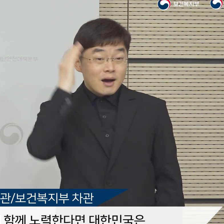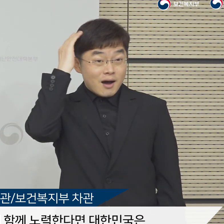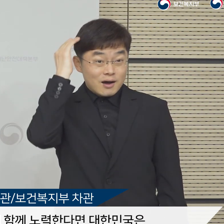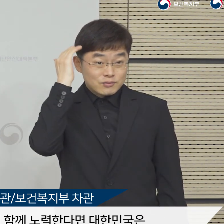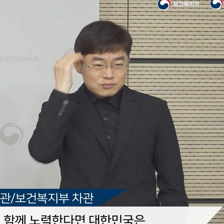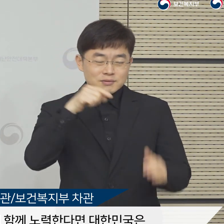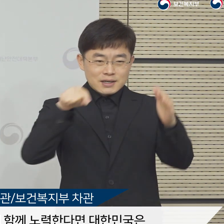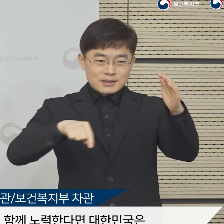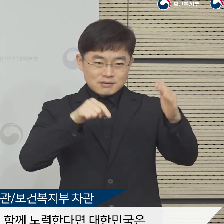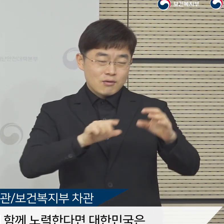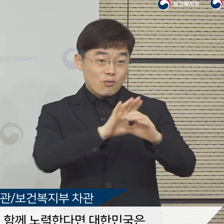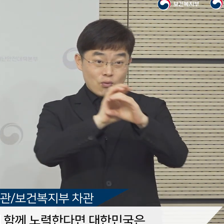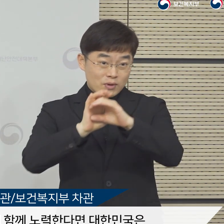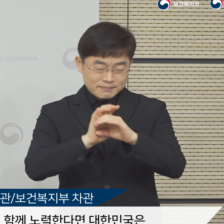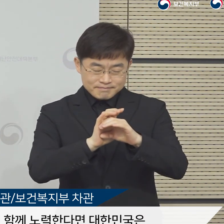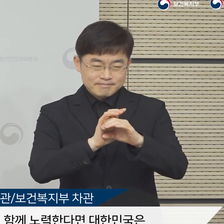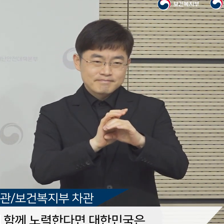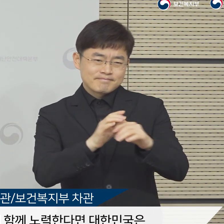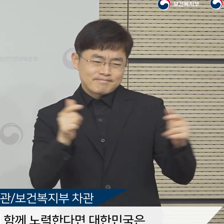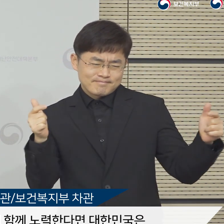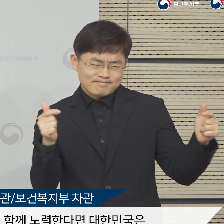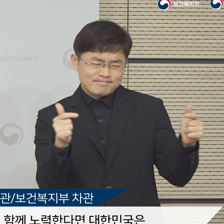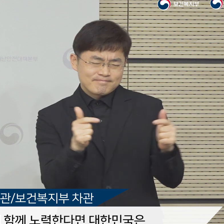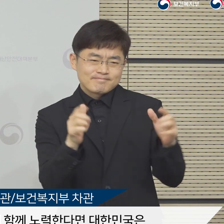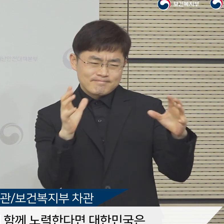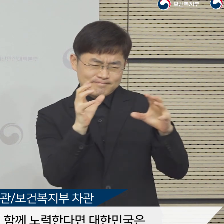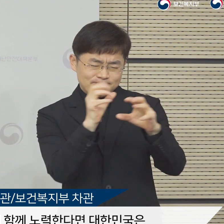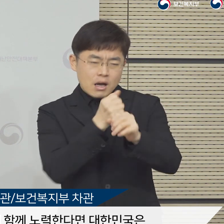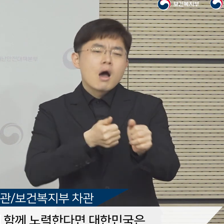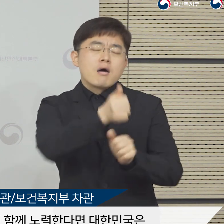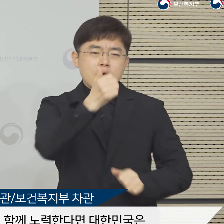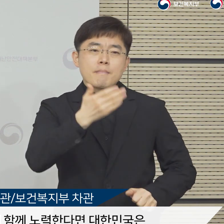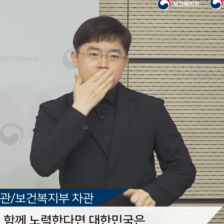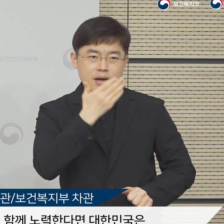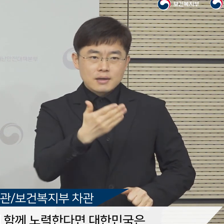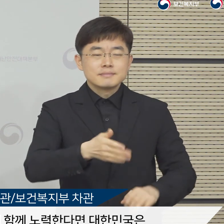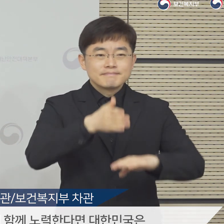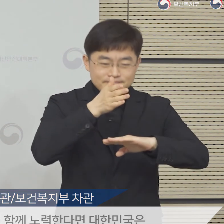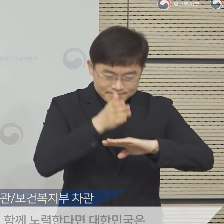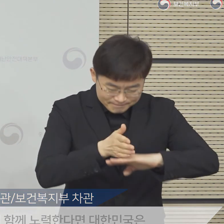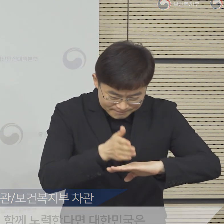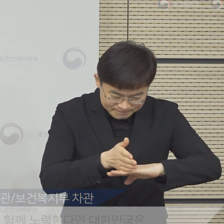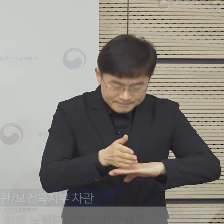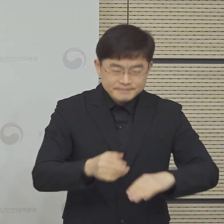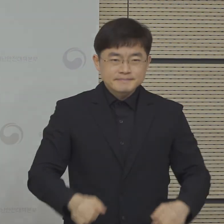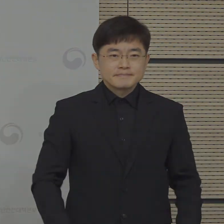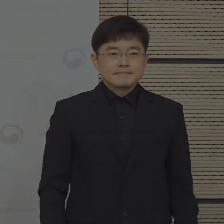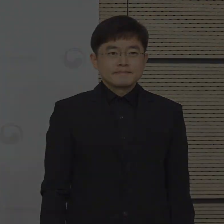대한민국은 코로나19의 위기를 극복해 나갈 수 있습니다. 감사합니다.